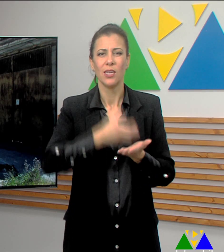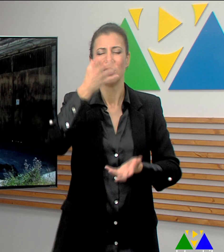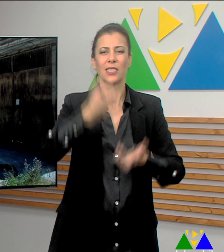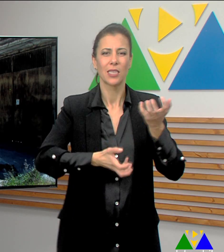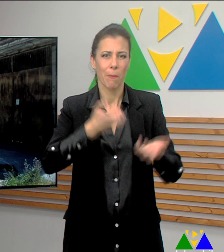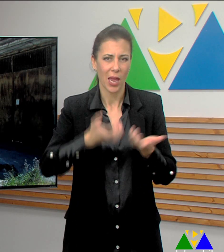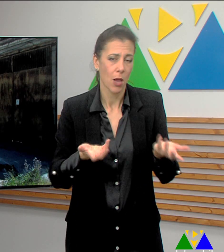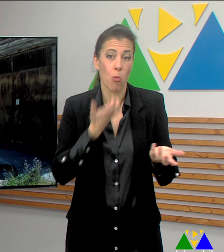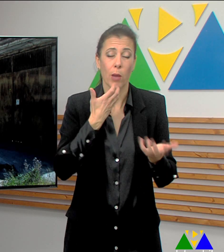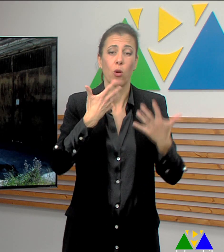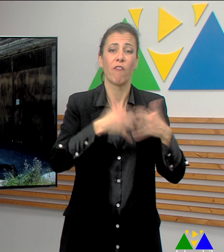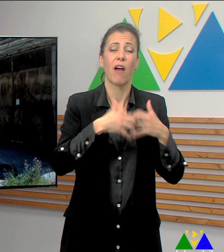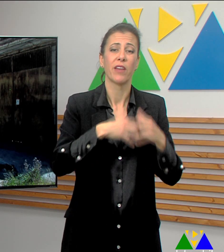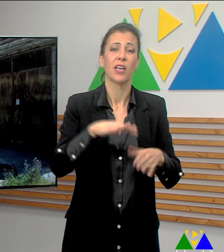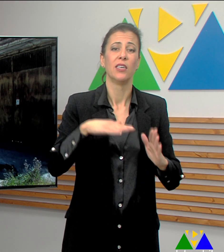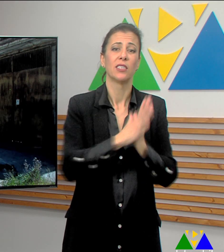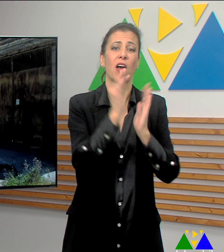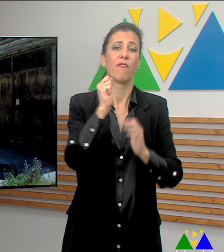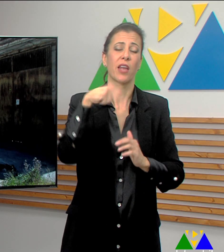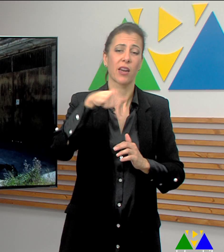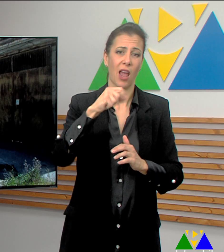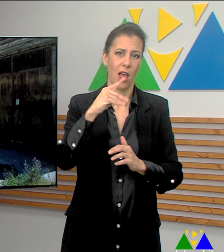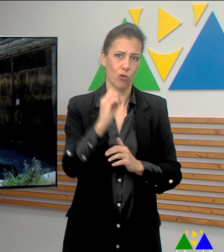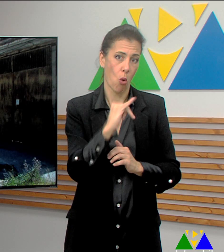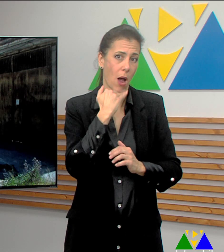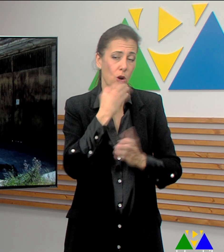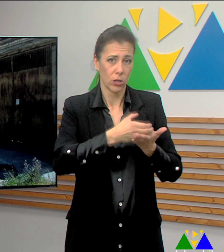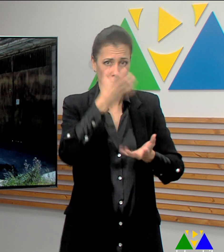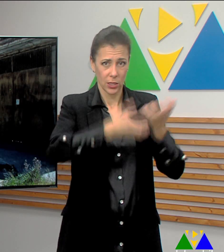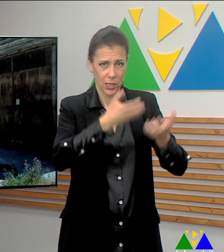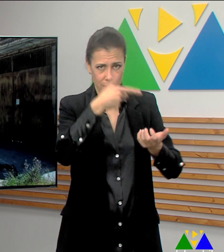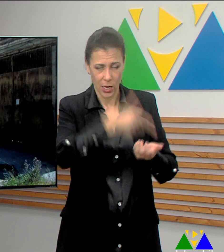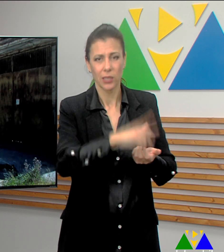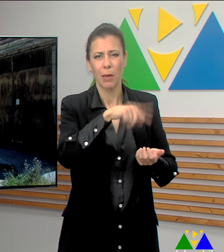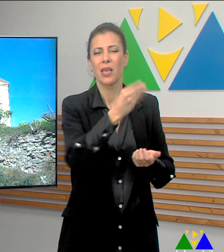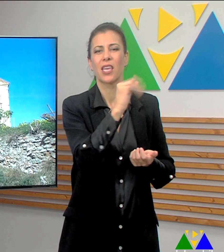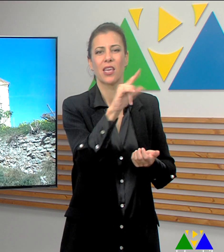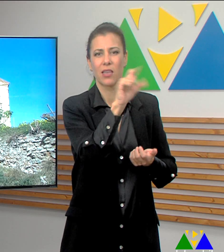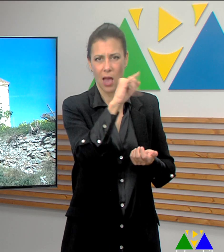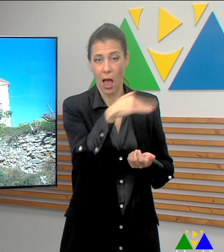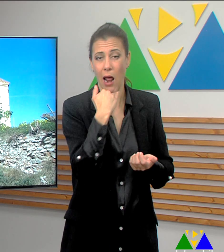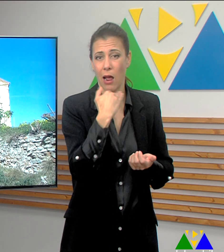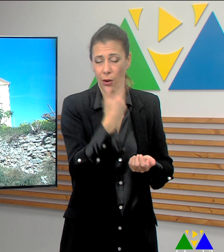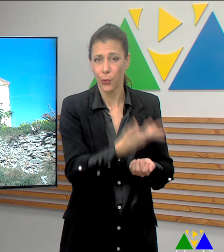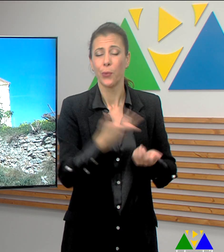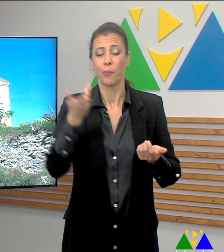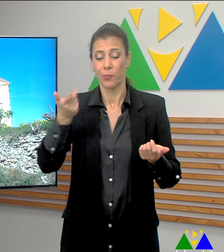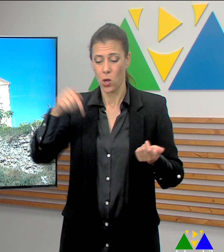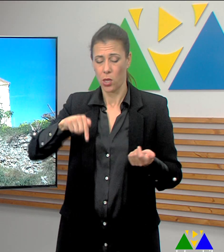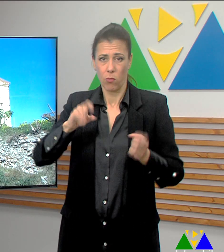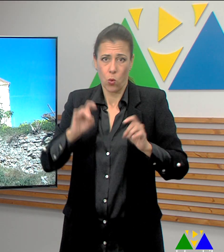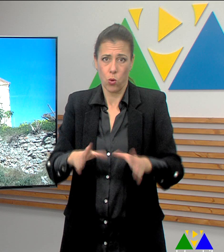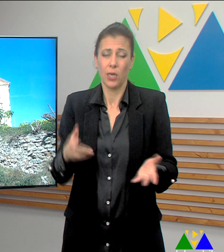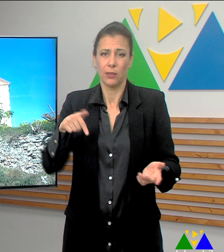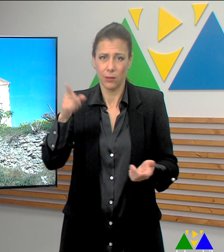por lo menos en la fábrica de San Fernando se conserva la chimenea, la fabriquilla que ya se restauró en parte, y como hoy está, ¿no? Hoy